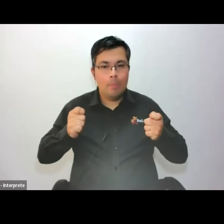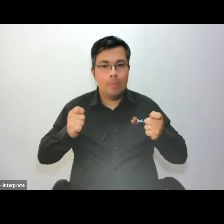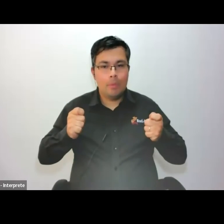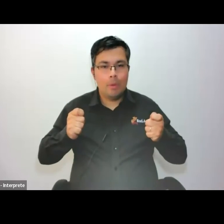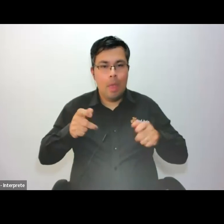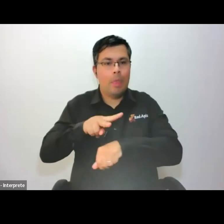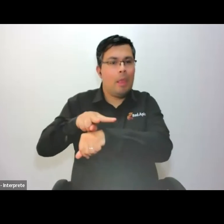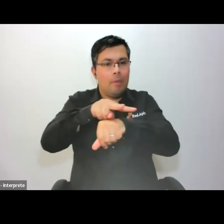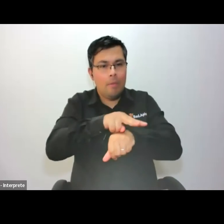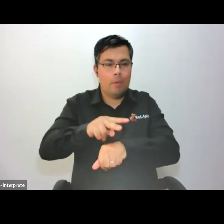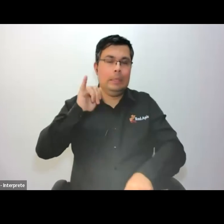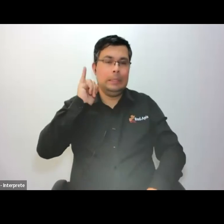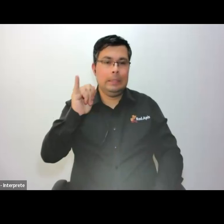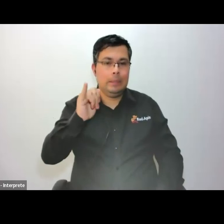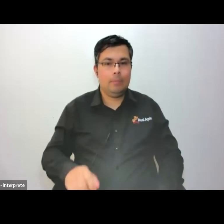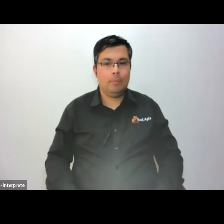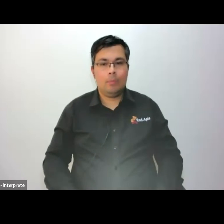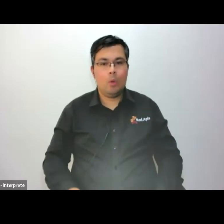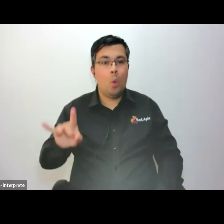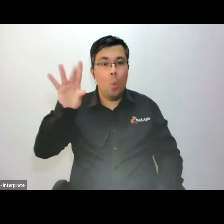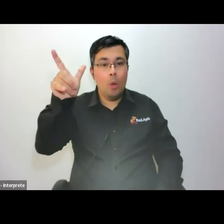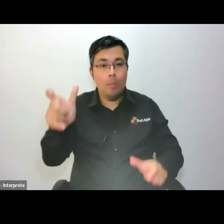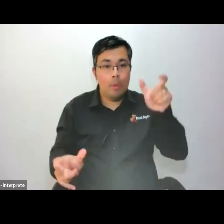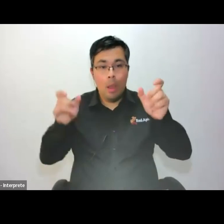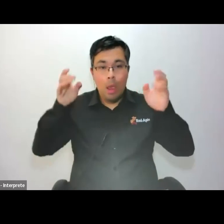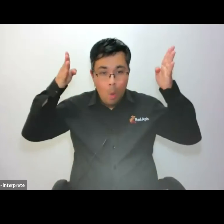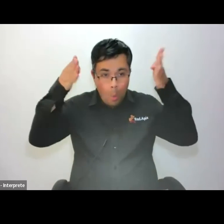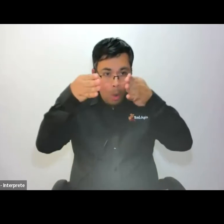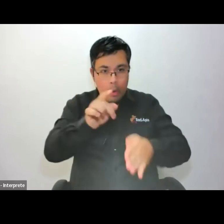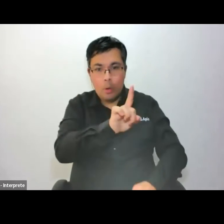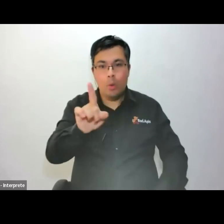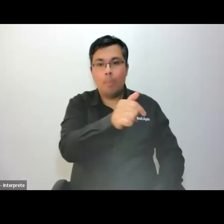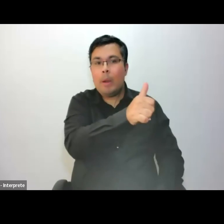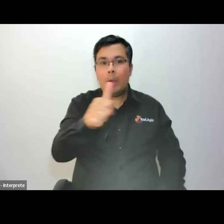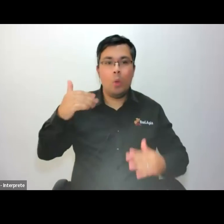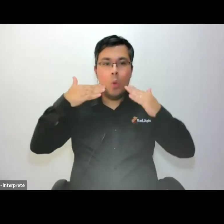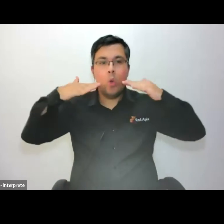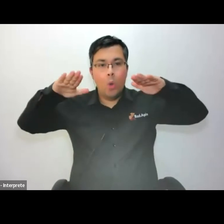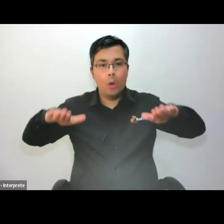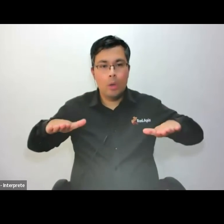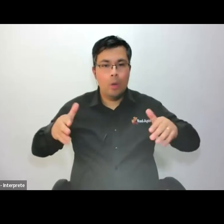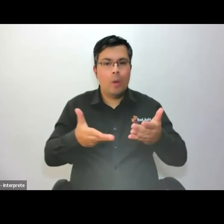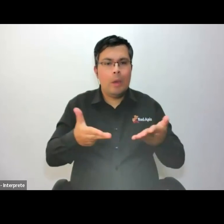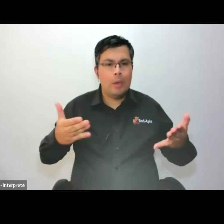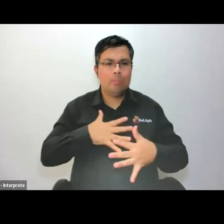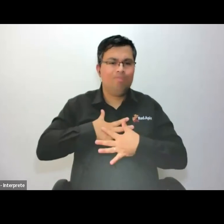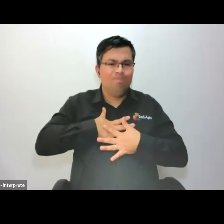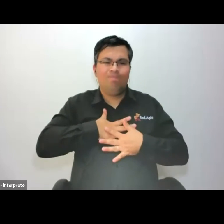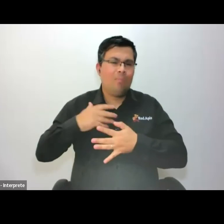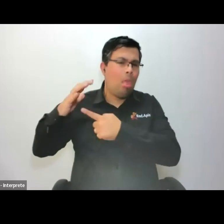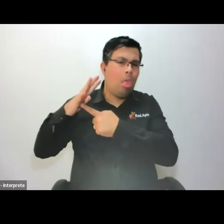supuesto, solamente para los autistas, no, para todos los niños y las niñas que se ven sometidos a situaciones de